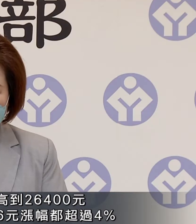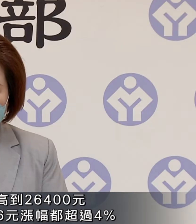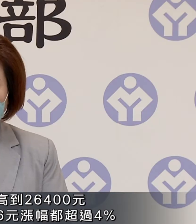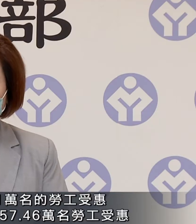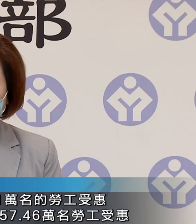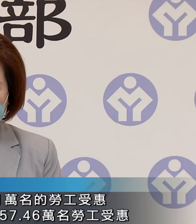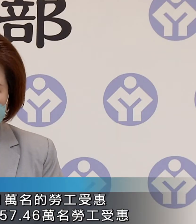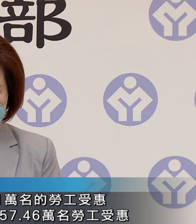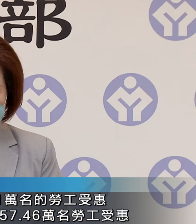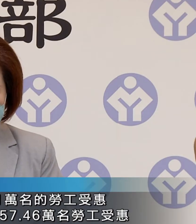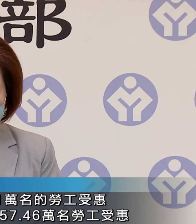有